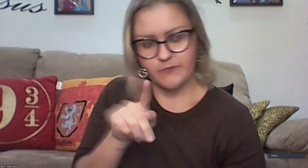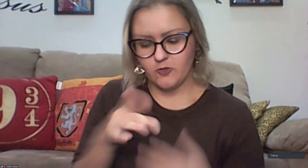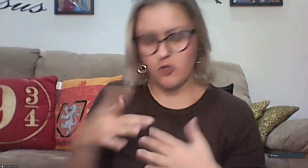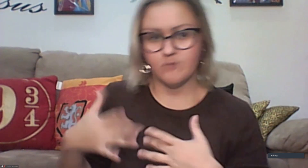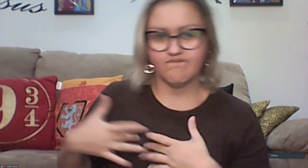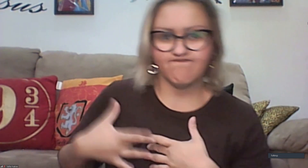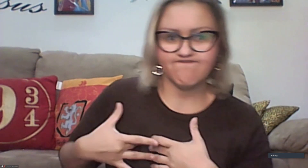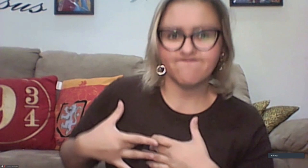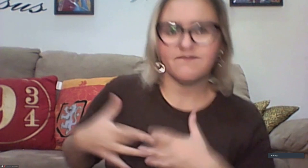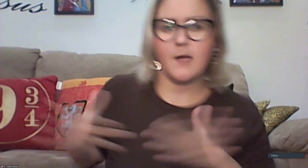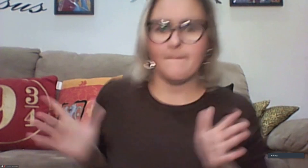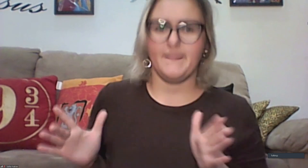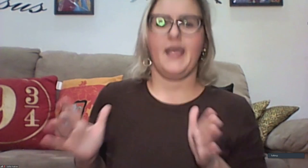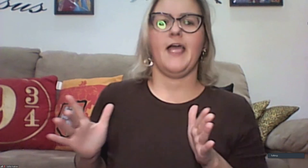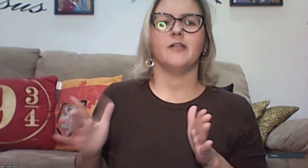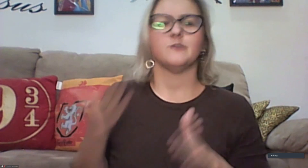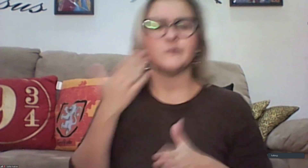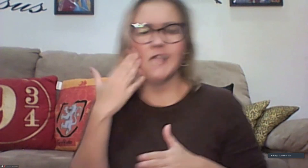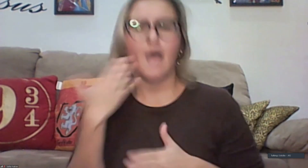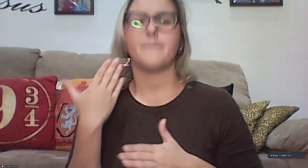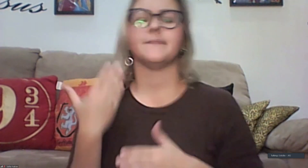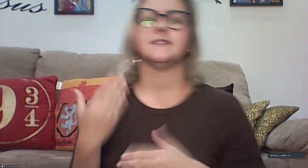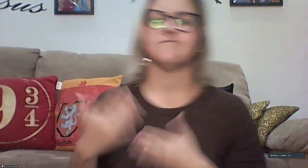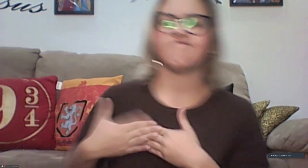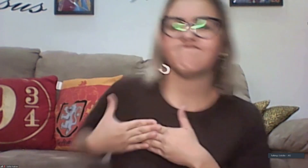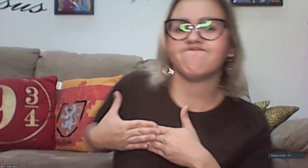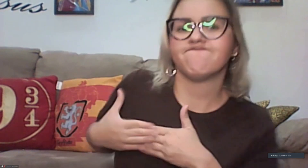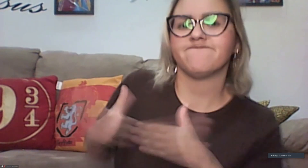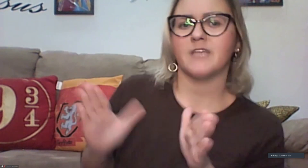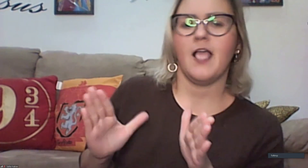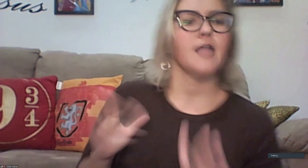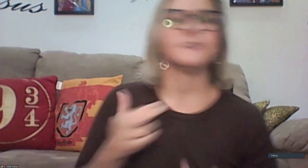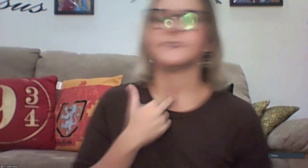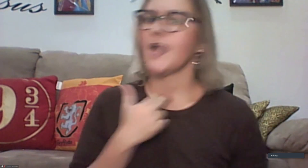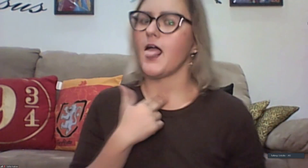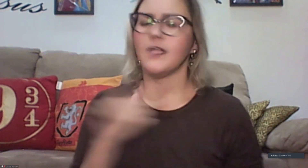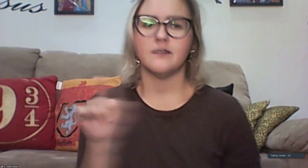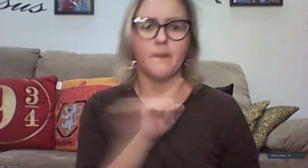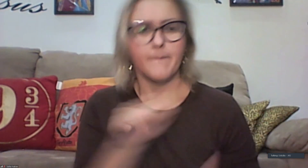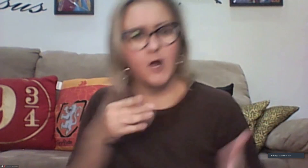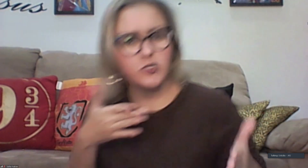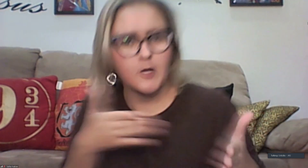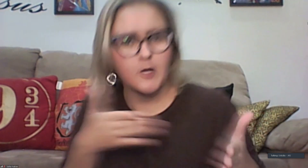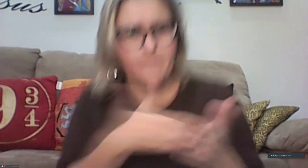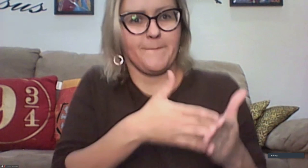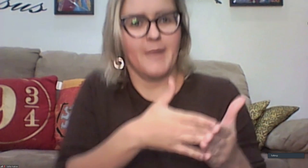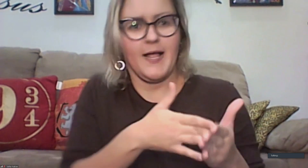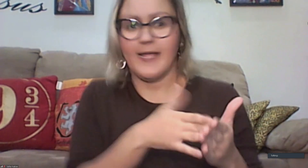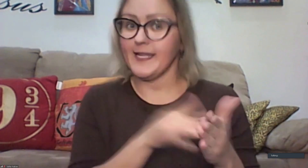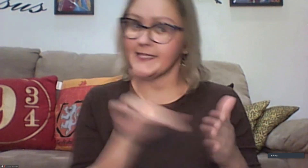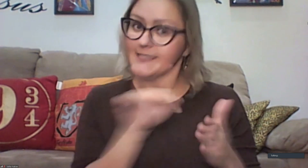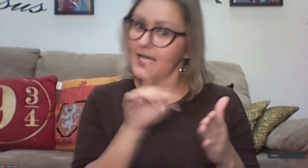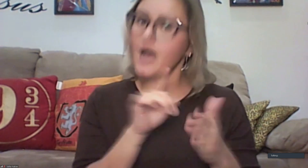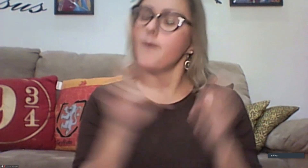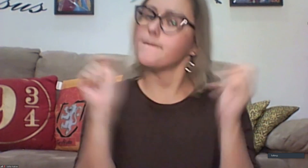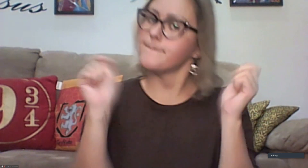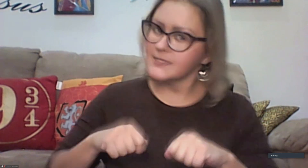coração aberto, precisa estar aberto e não se render às barreiras. É necessário um